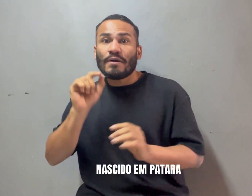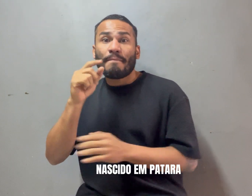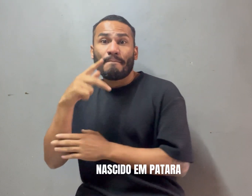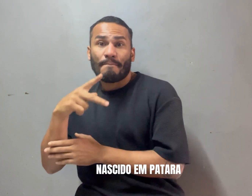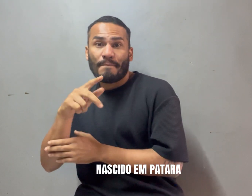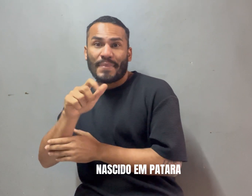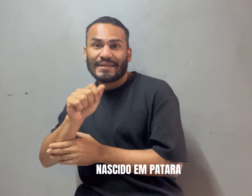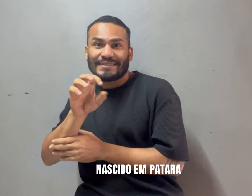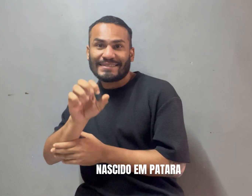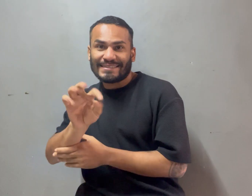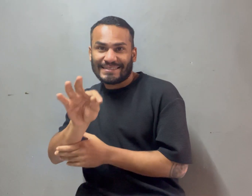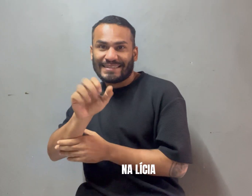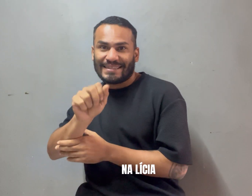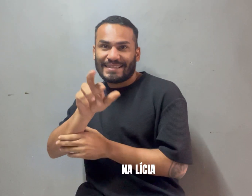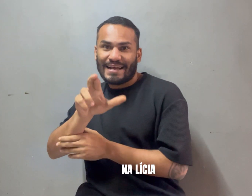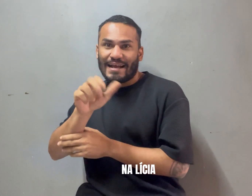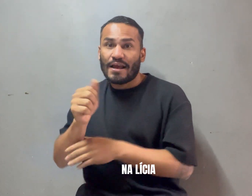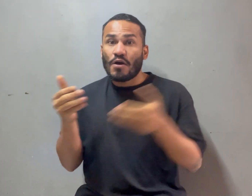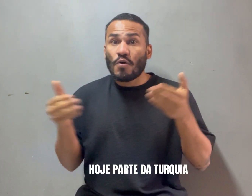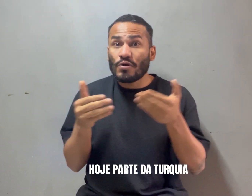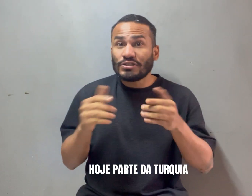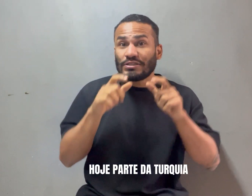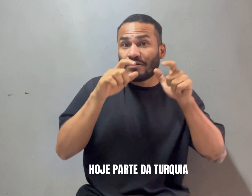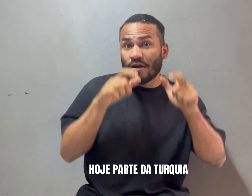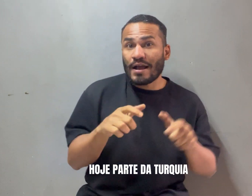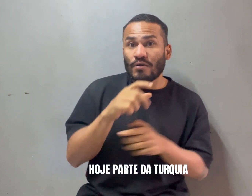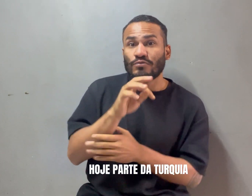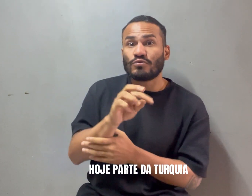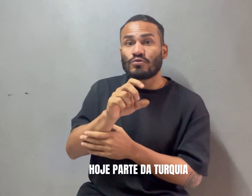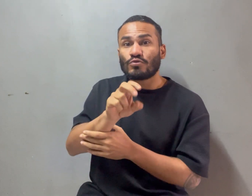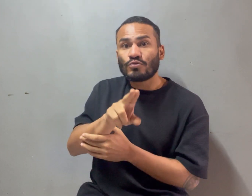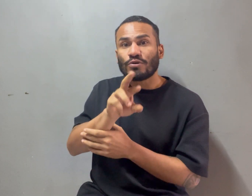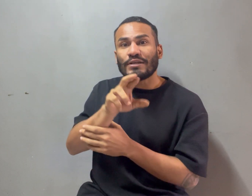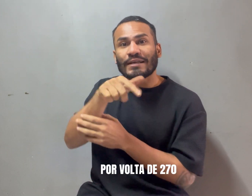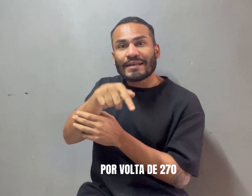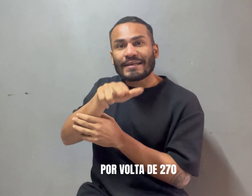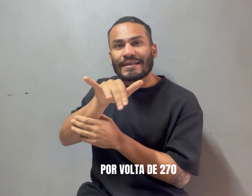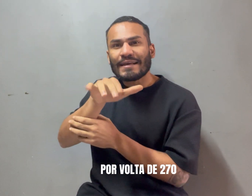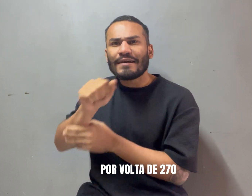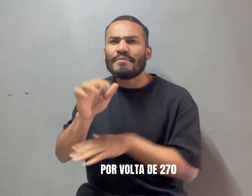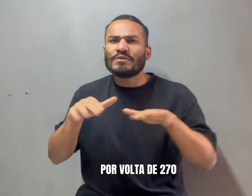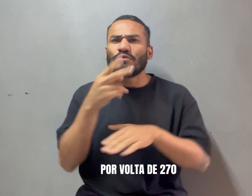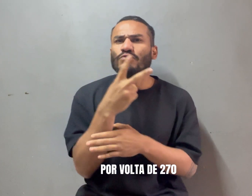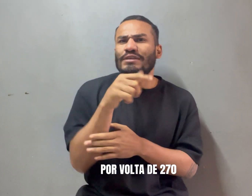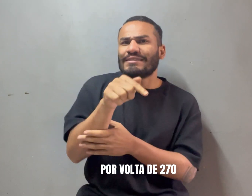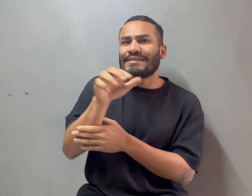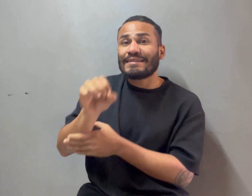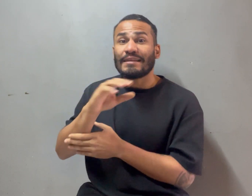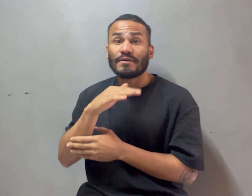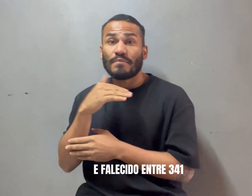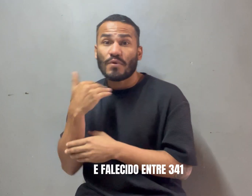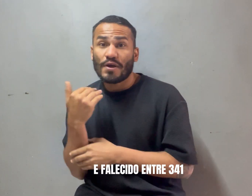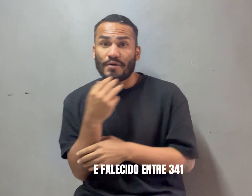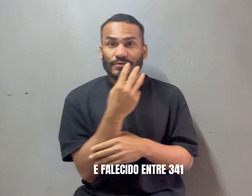em Patara, na Lícia, hoje parte da Turquia, por volta de 270 e falecido